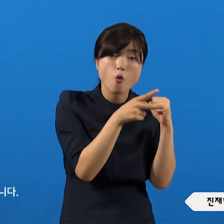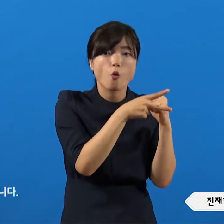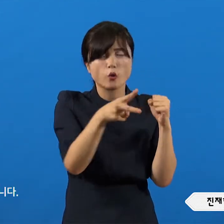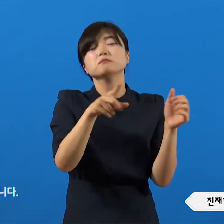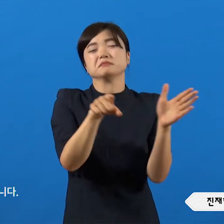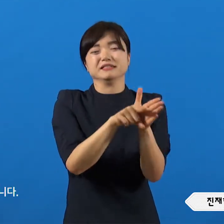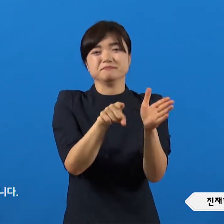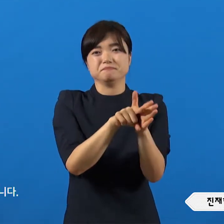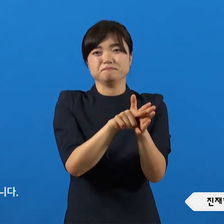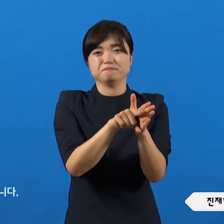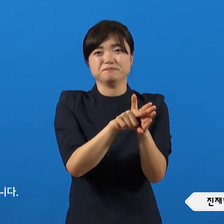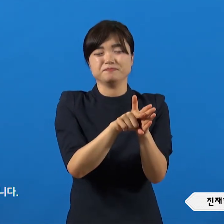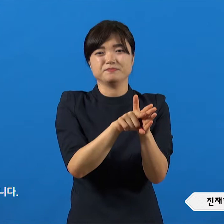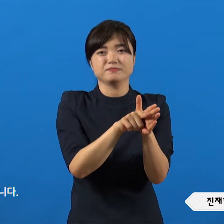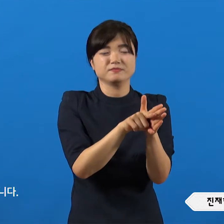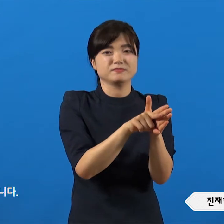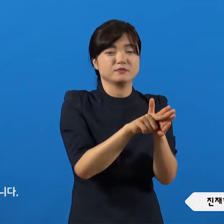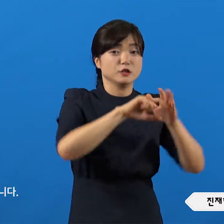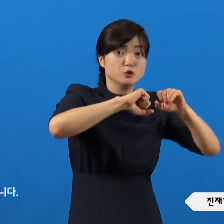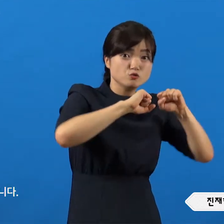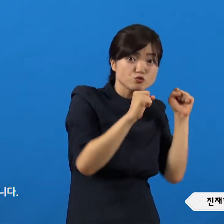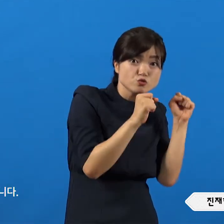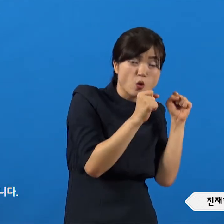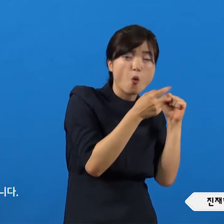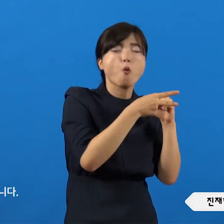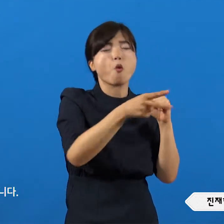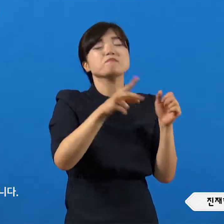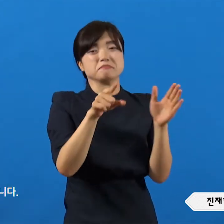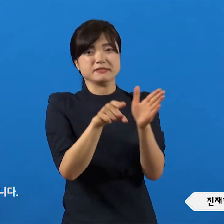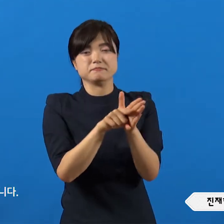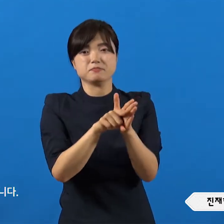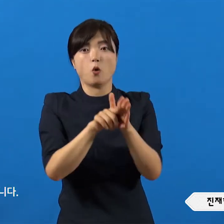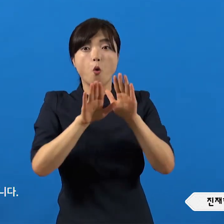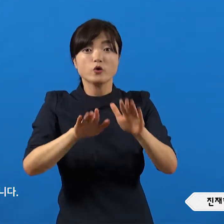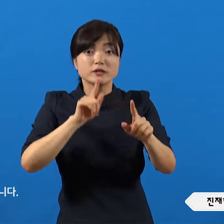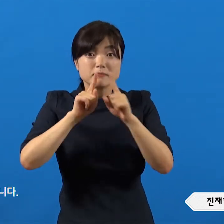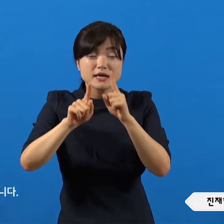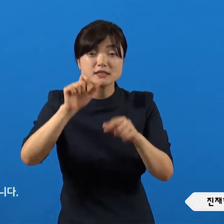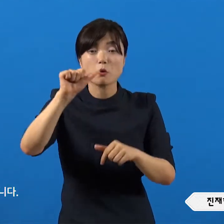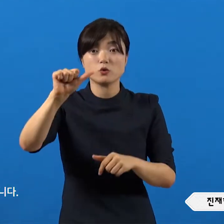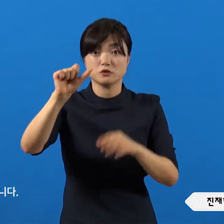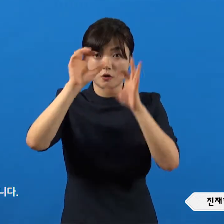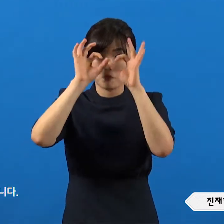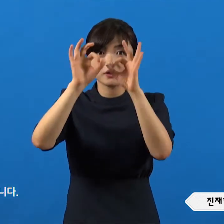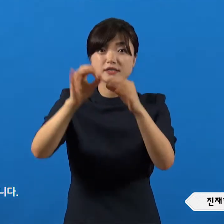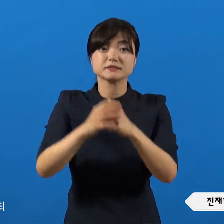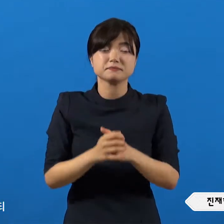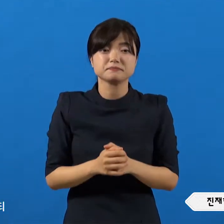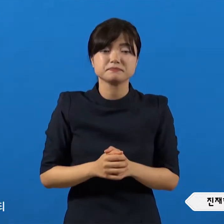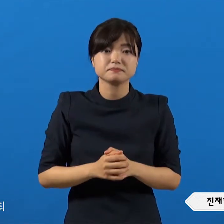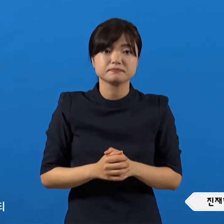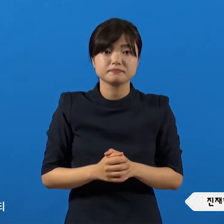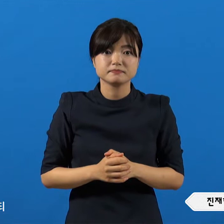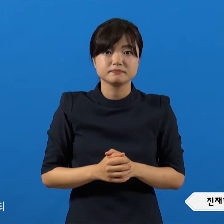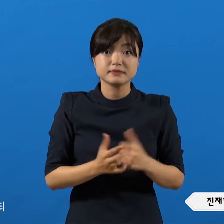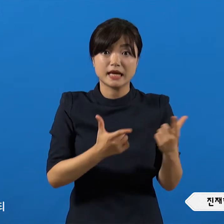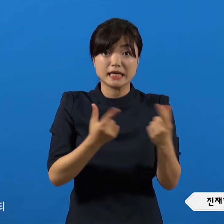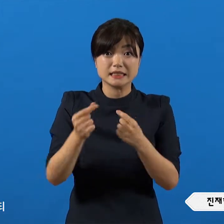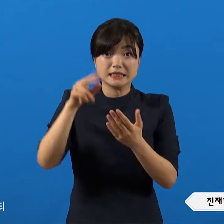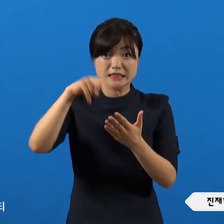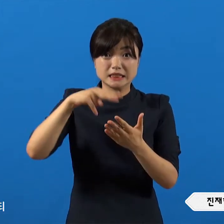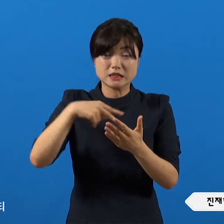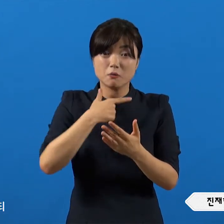믿음입니다. 순종은 믿음입니다. 오늘 말씀 5절 말씀 한번 보시기 바랍니다. 우리 같이